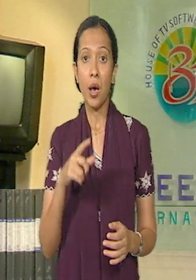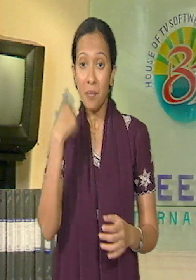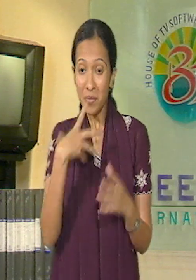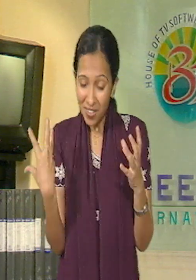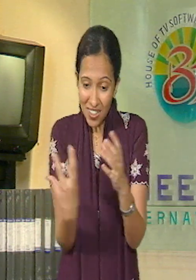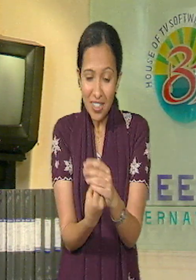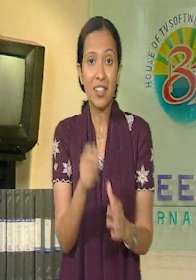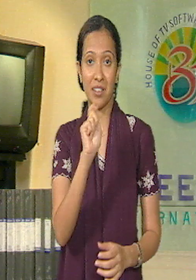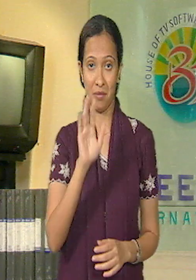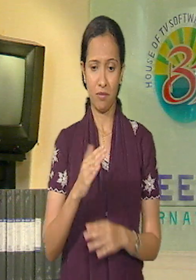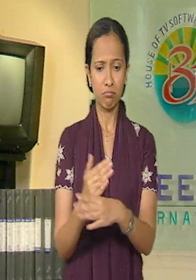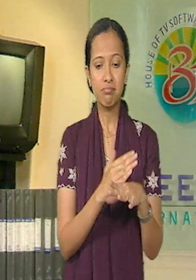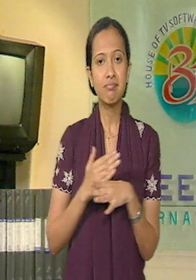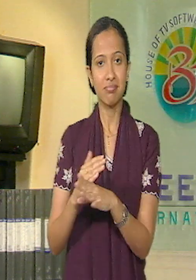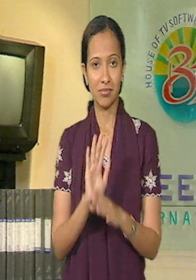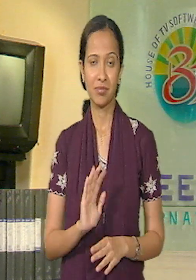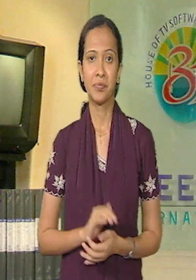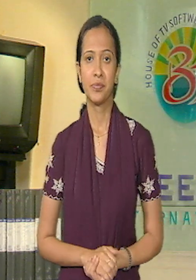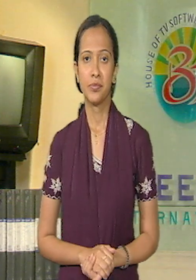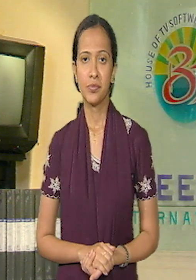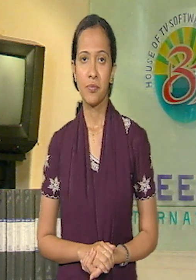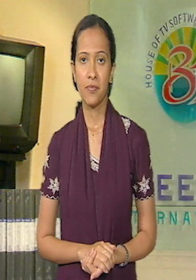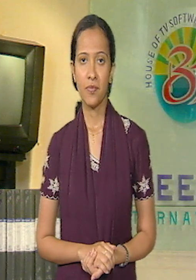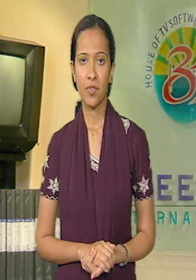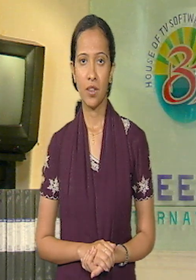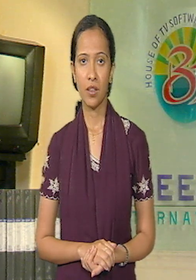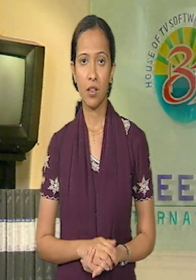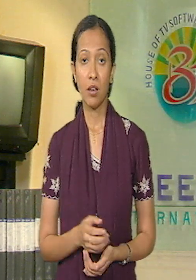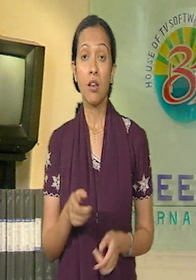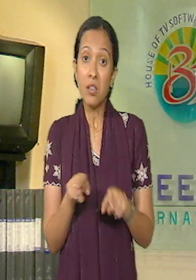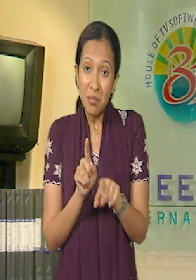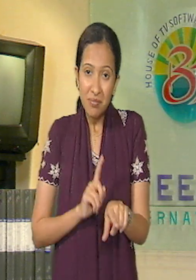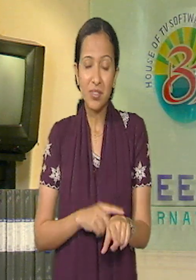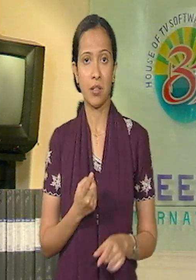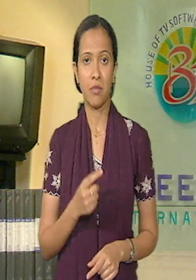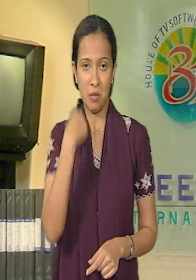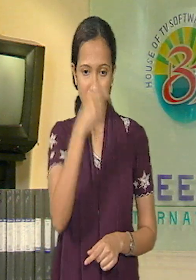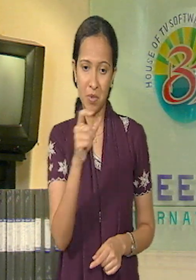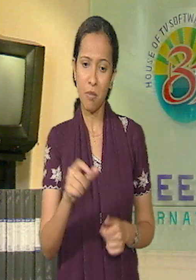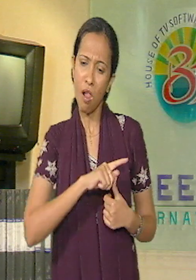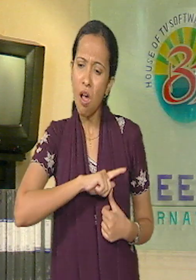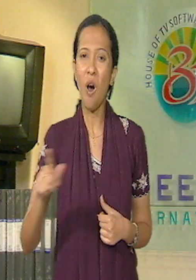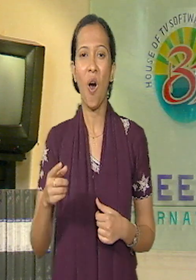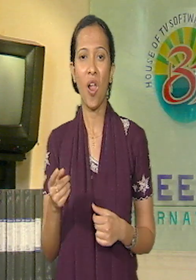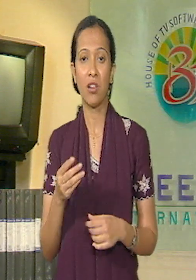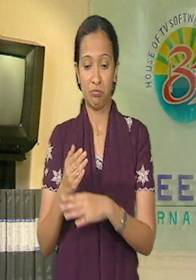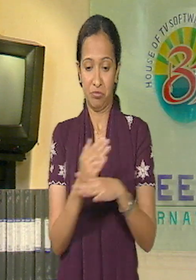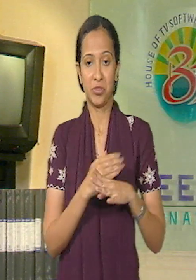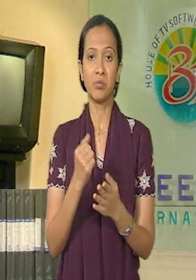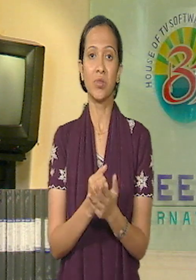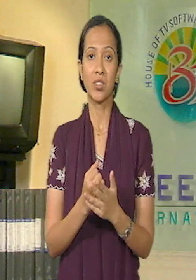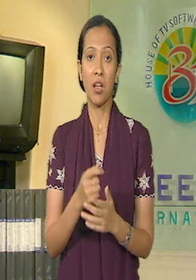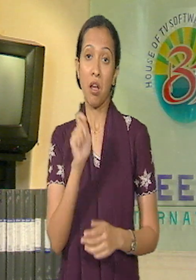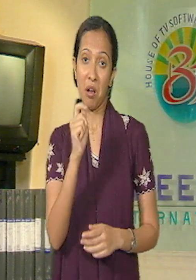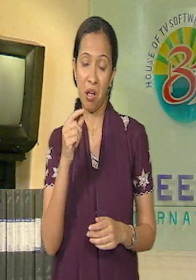औरों के साथ मिलजुल कर उस कार्य को अंजाम देना पड़ता है। और ऐसे कार्य में हर एक का योगदान